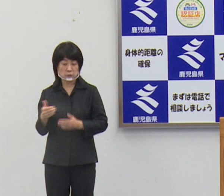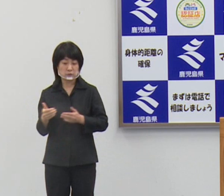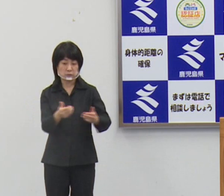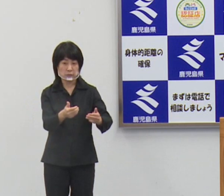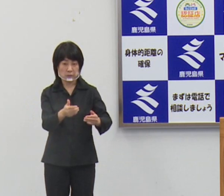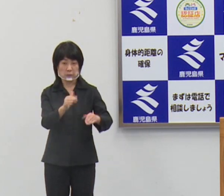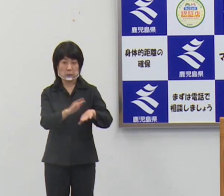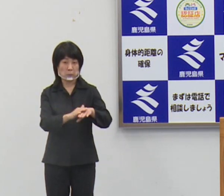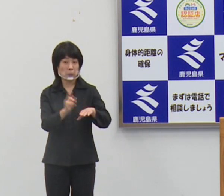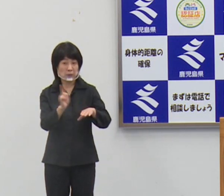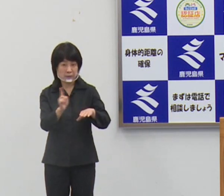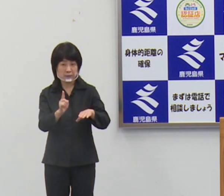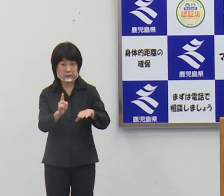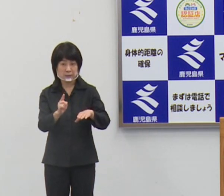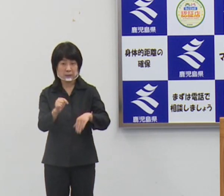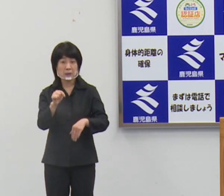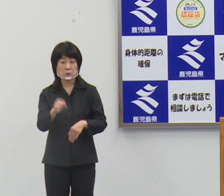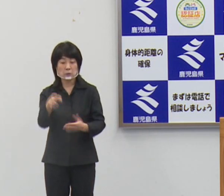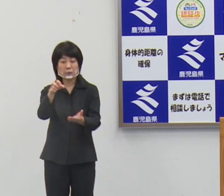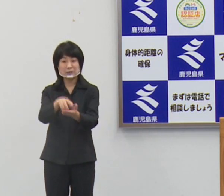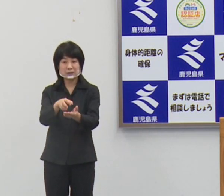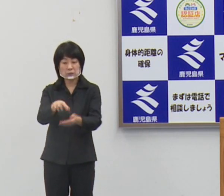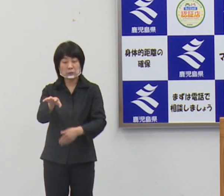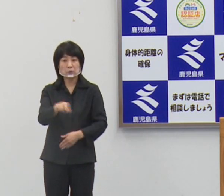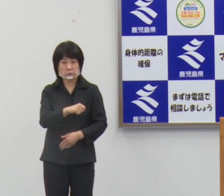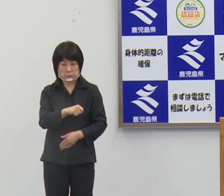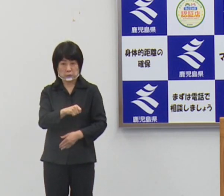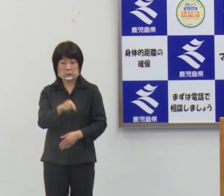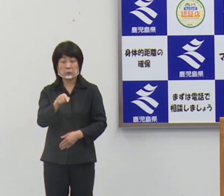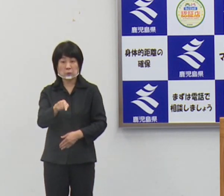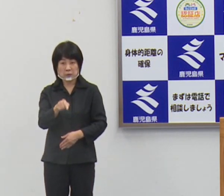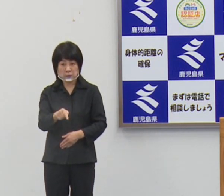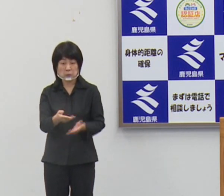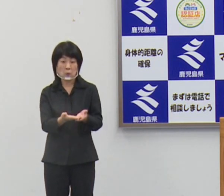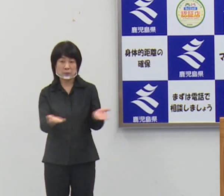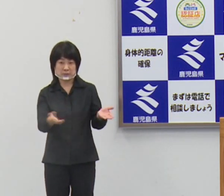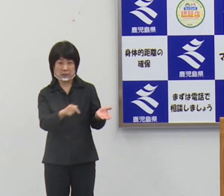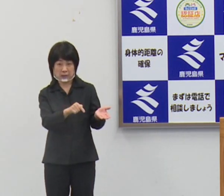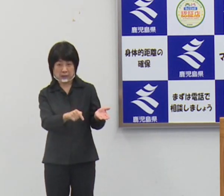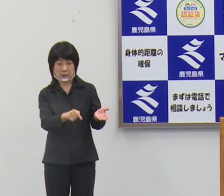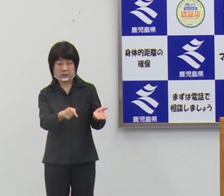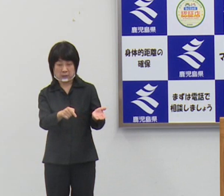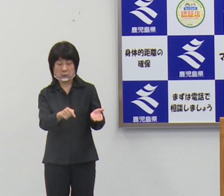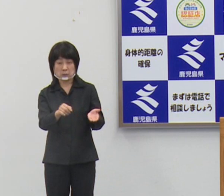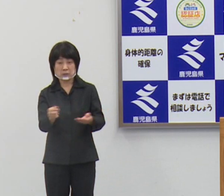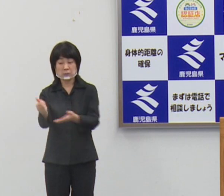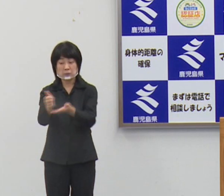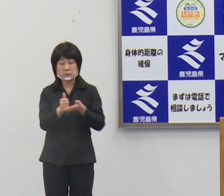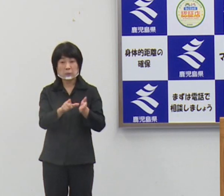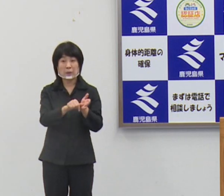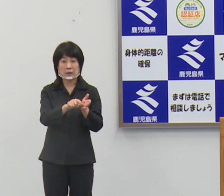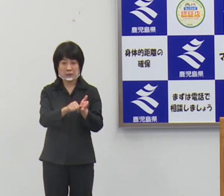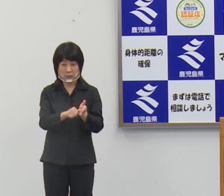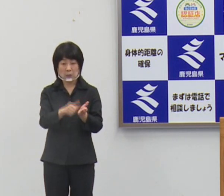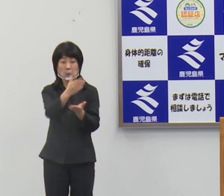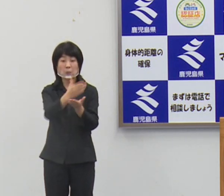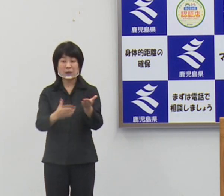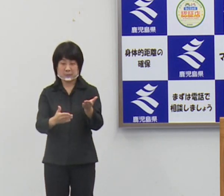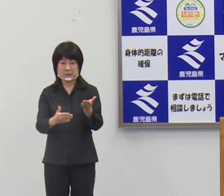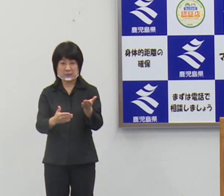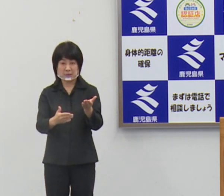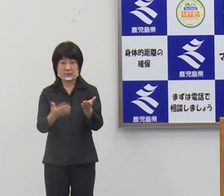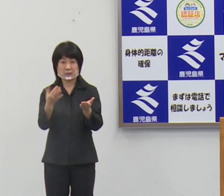ため第三者認証を取得した飲食店で利用する場合の割引額